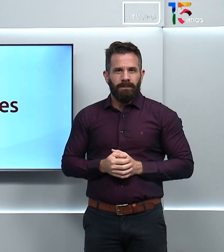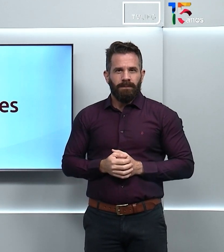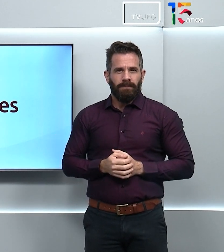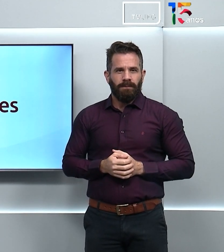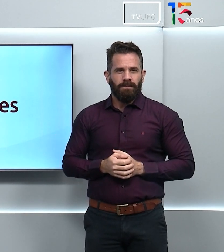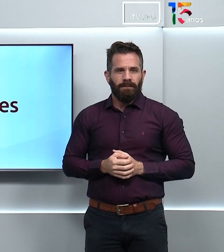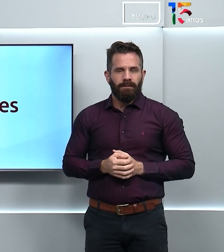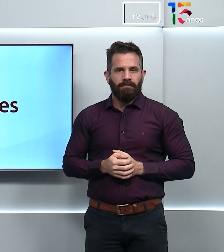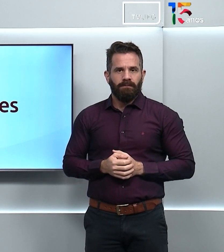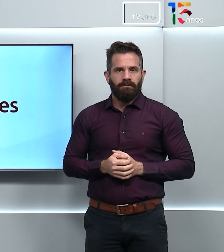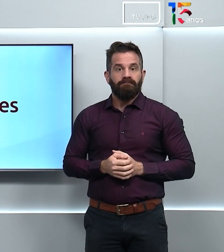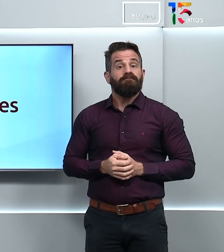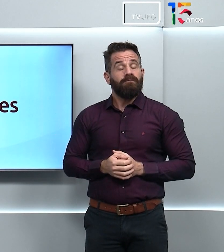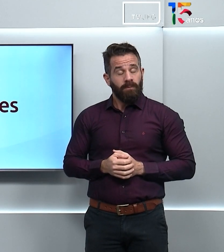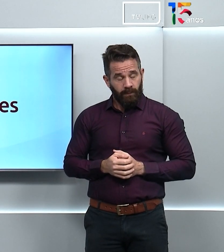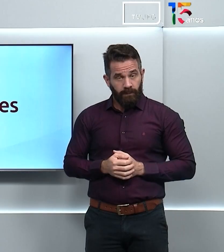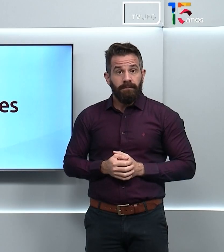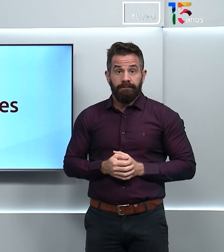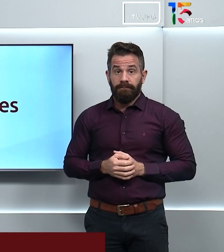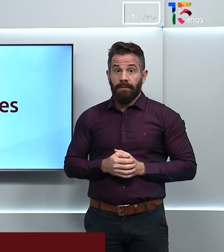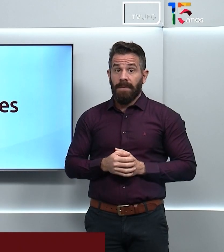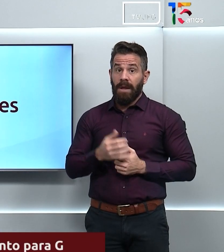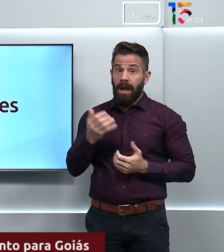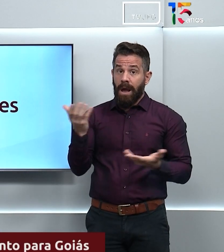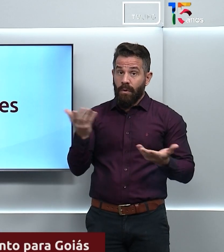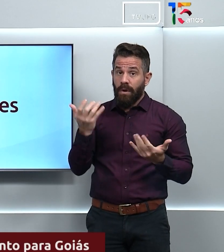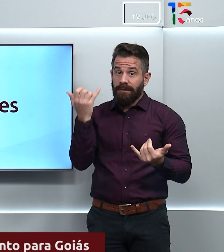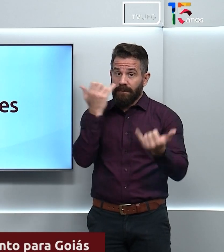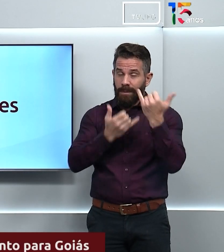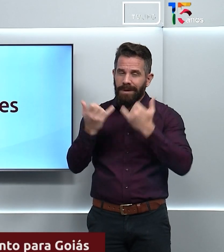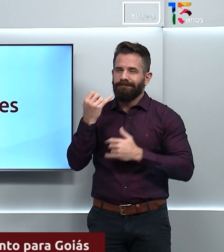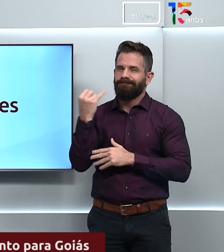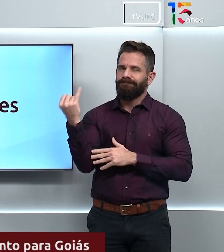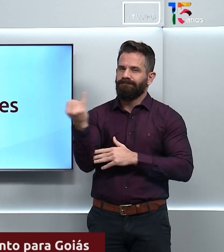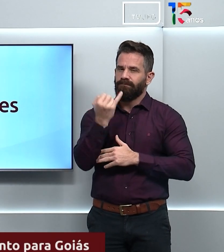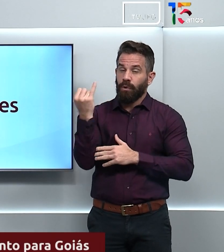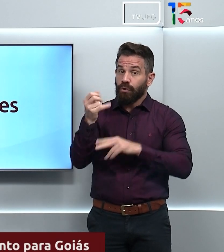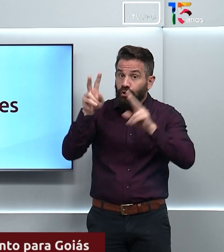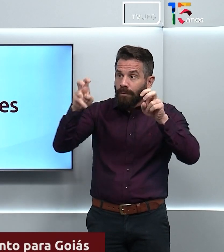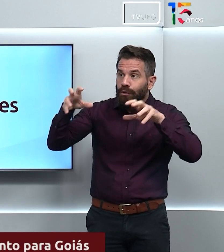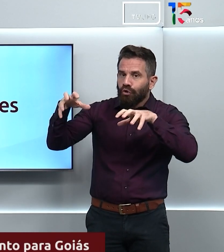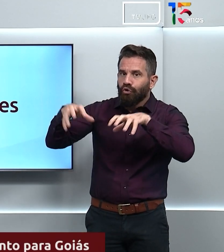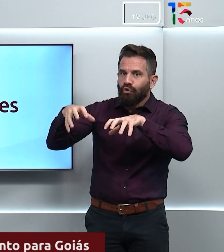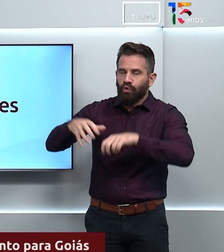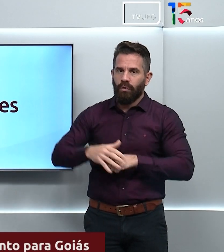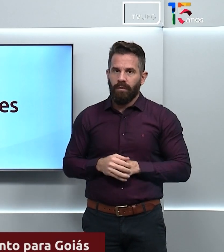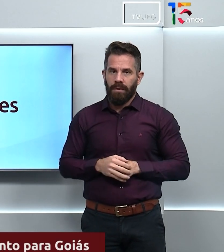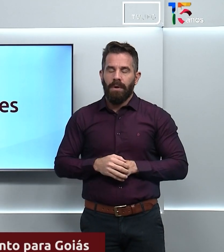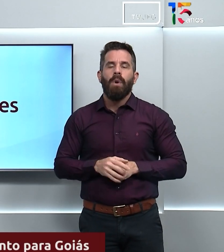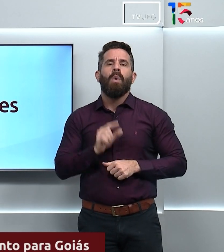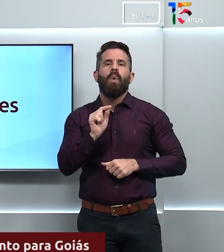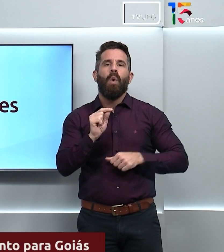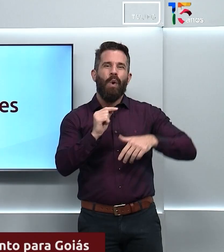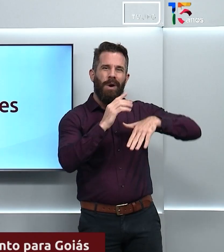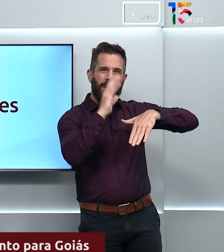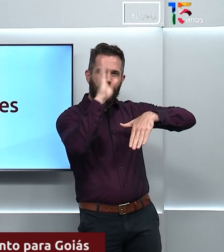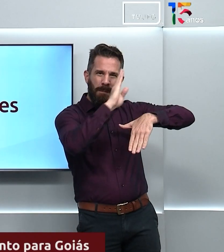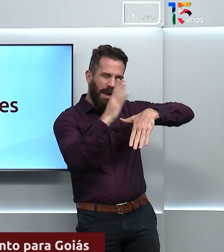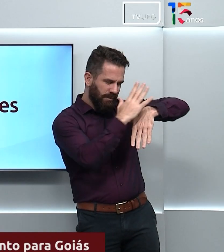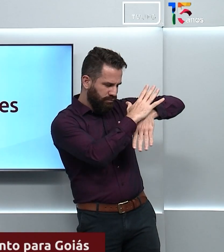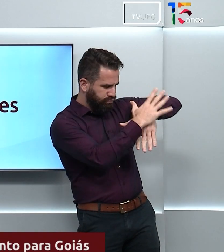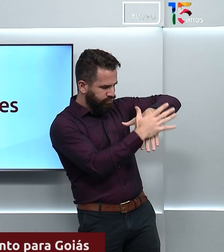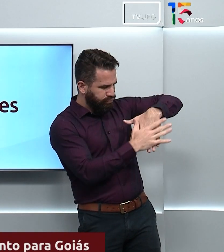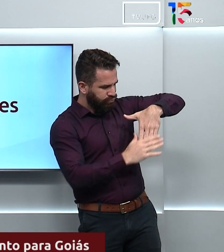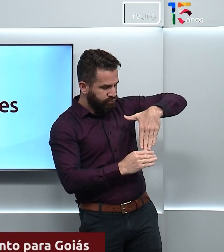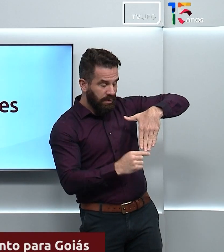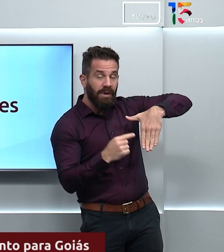Uma informação importante sobre chuva. O avanço de uma frente fria do sul para o sudeste do país vai